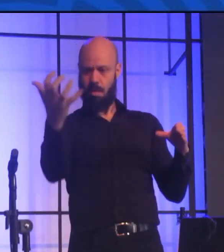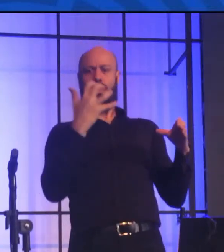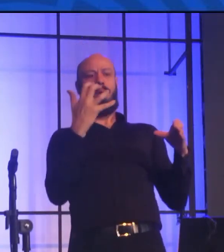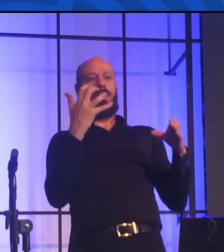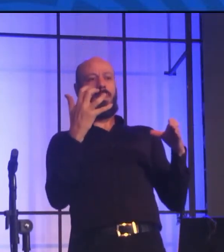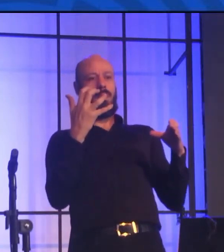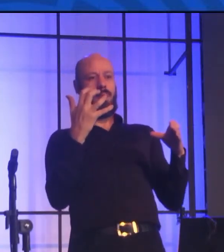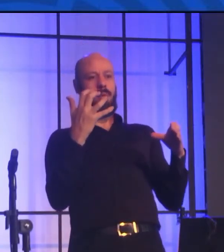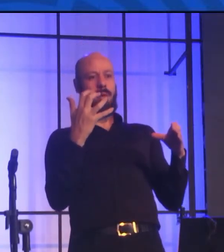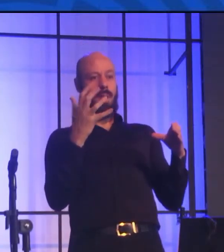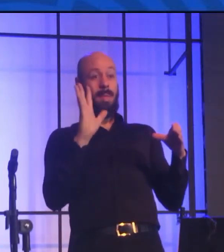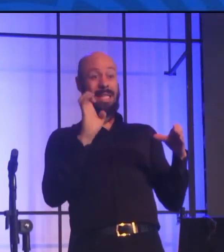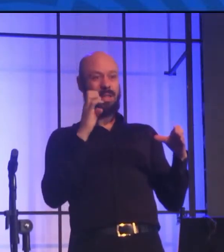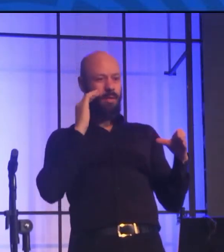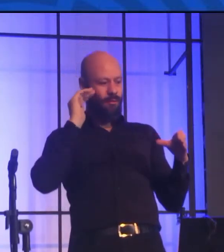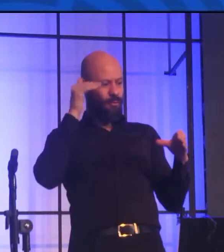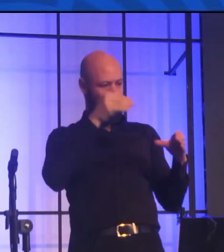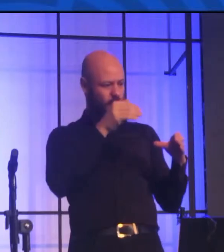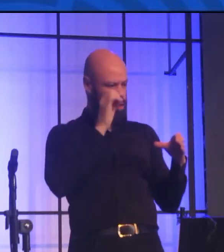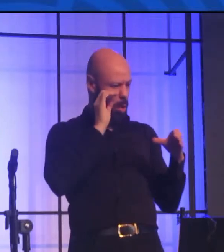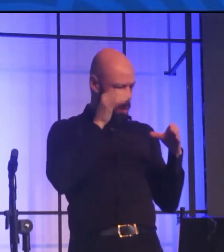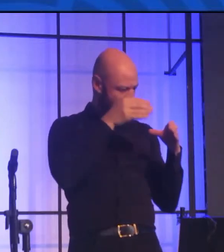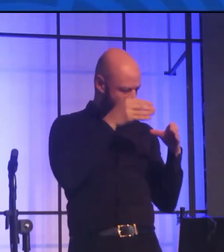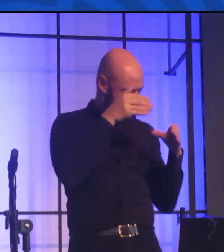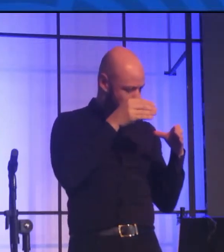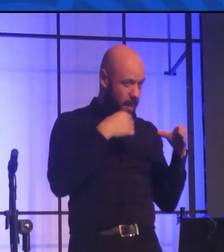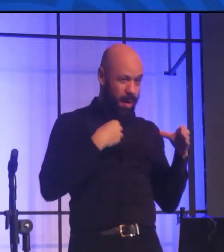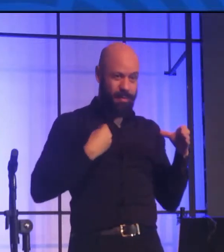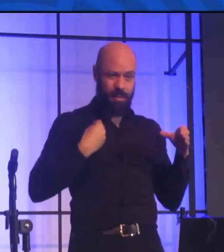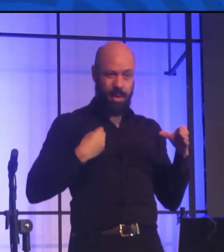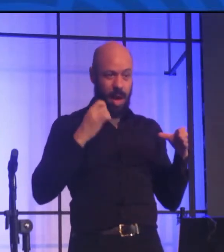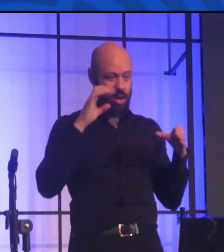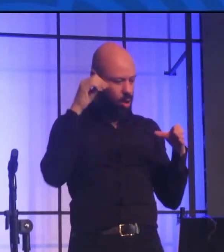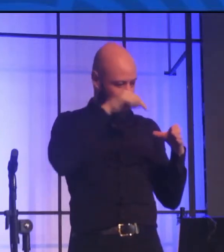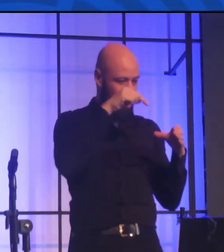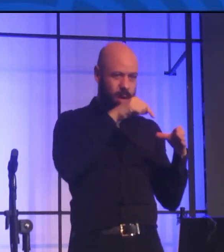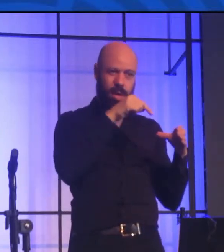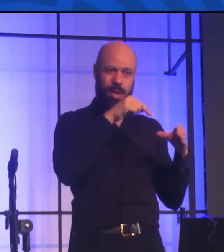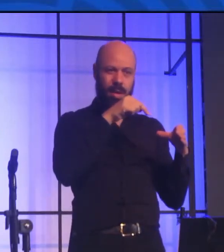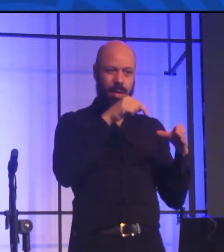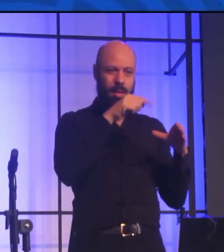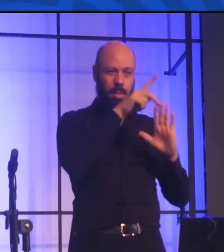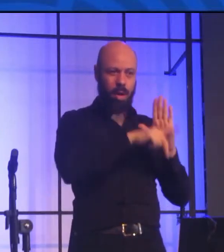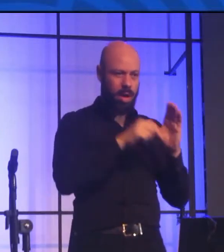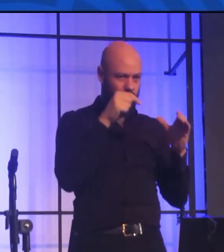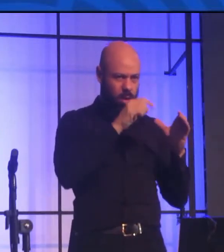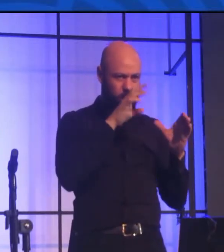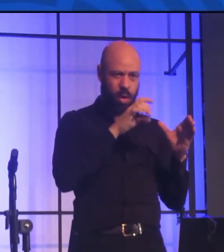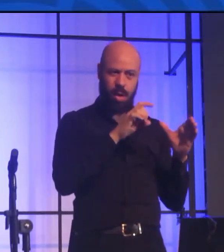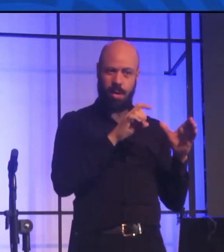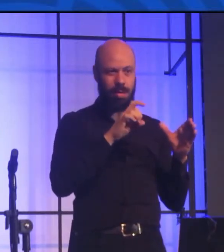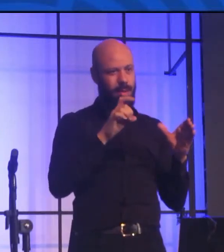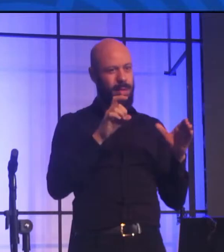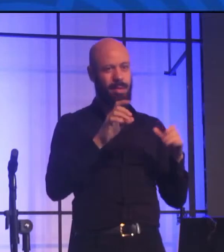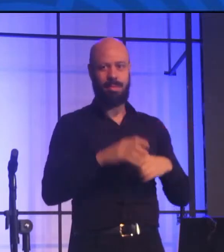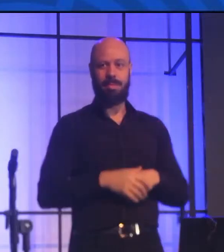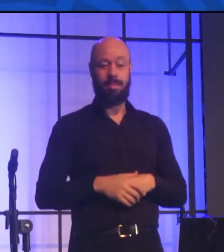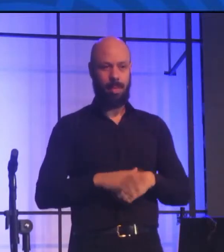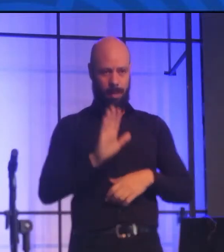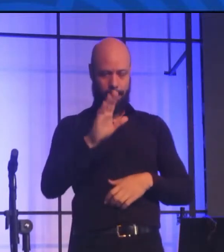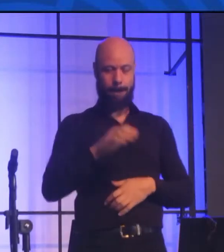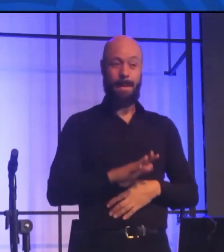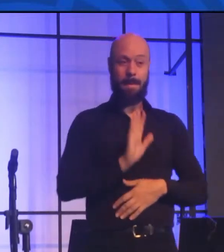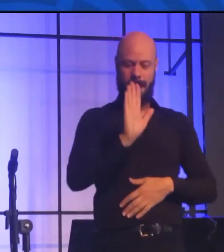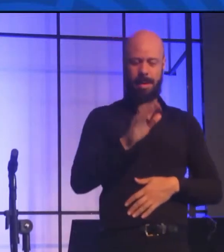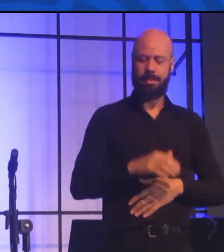a presença de Deus e vivenciá-la, esses meninos estão animados. Eles vão construir algo